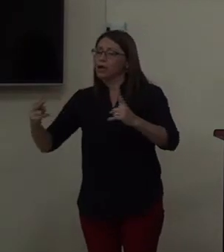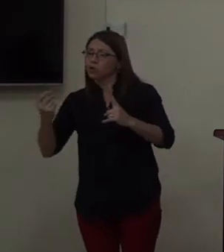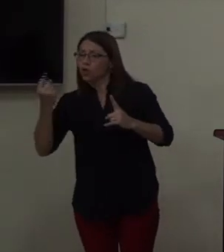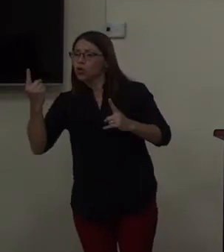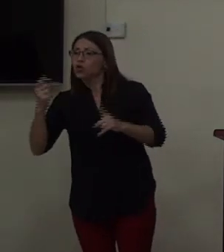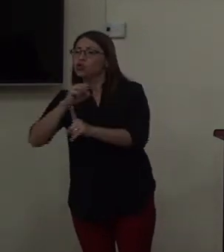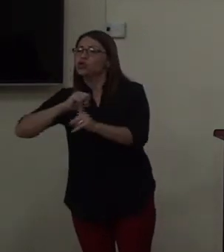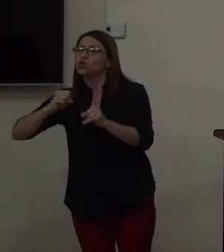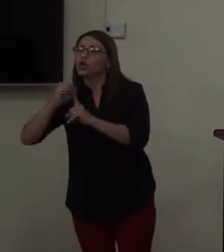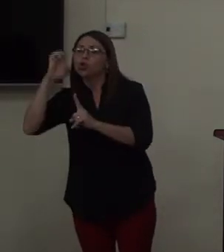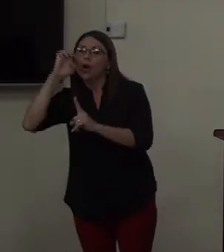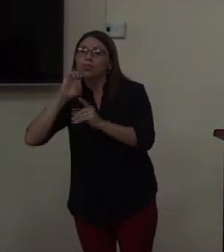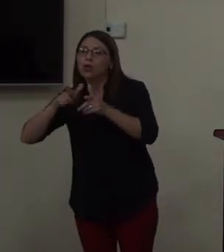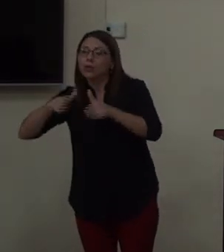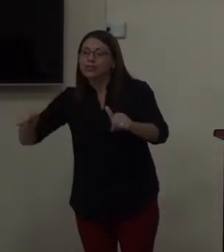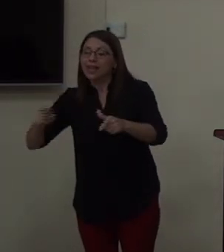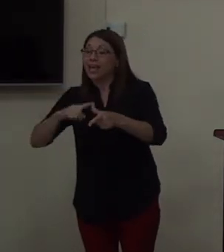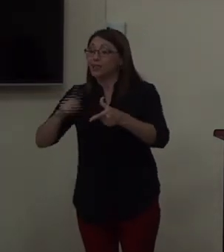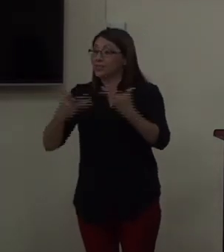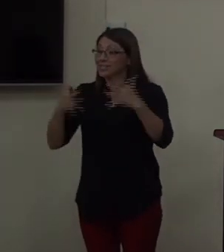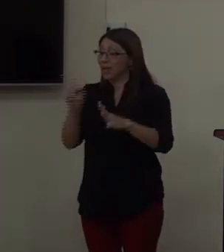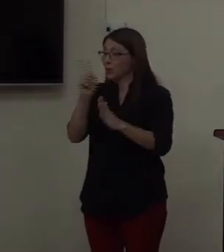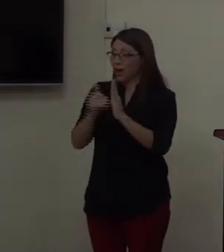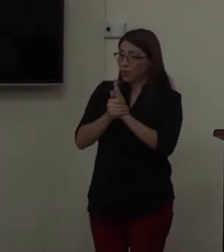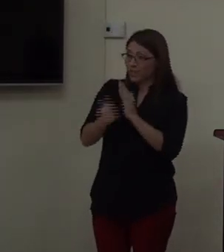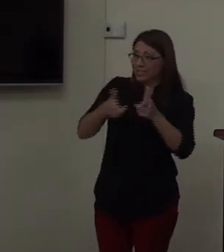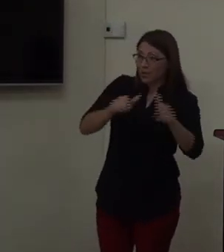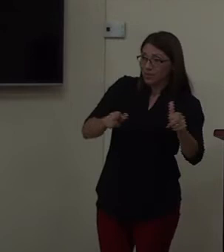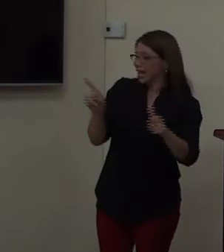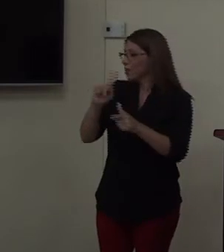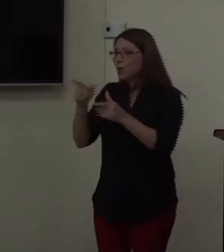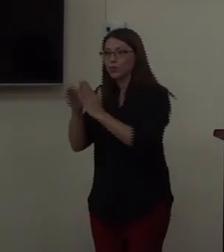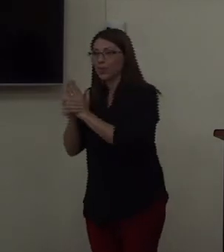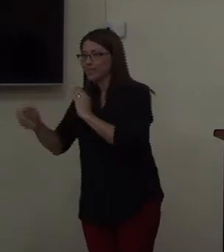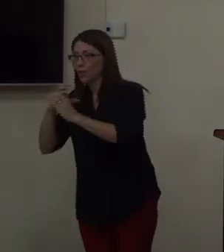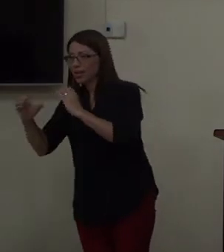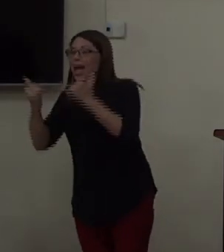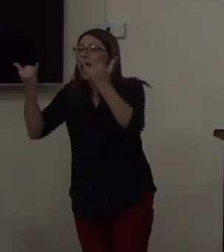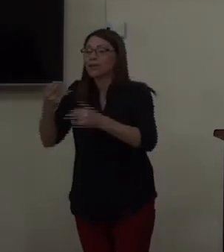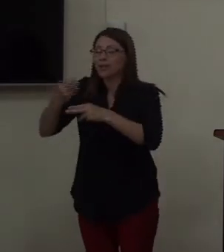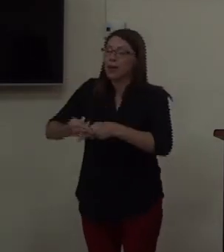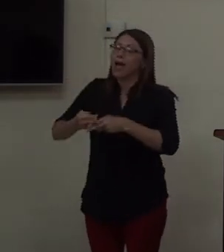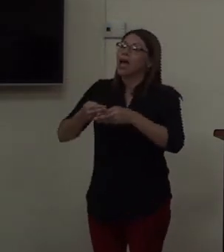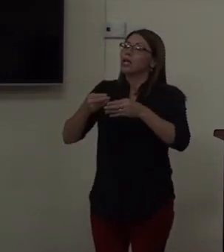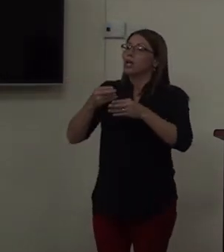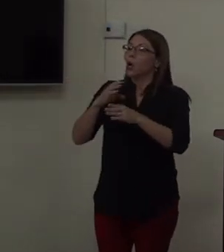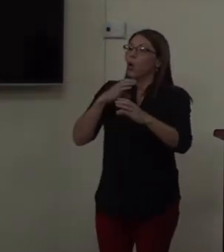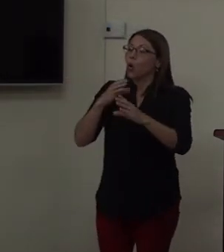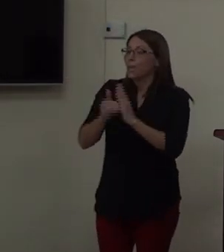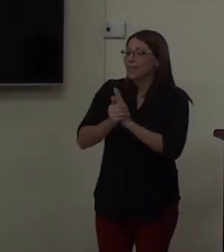y entonces ya no la competencia lingüística, ya no la competencia comunicativa, sino la competencia